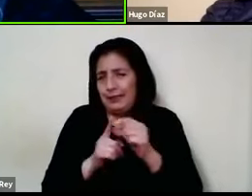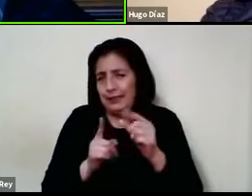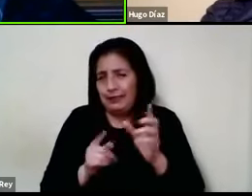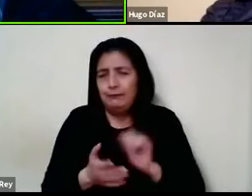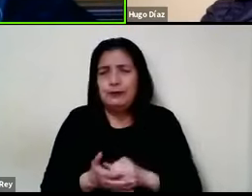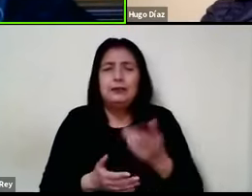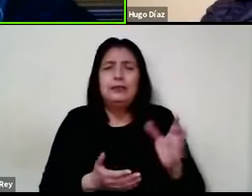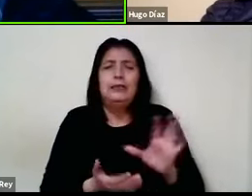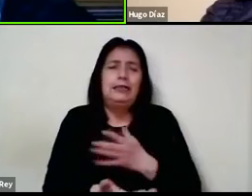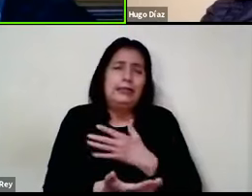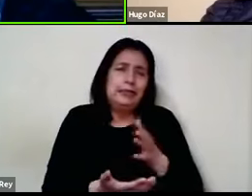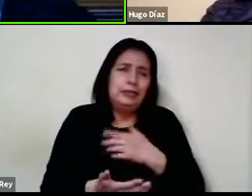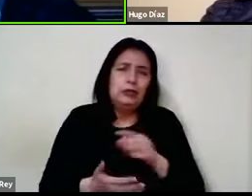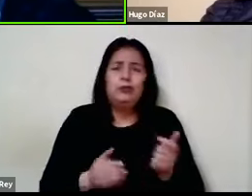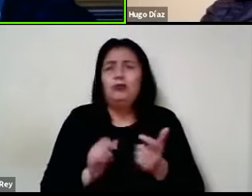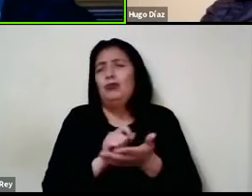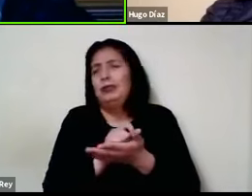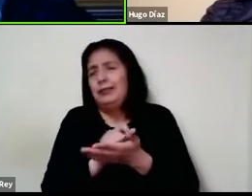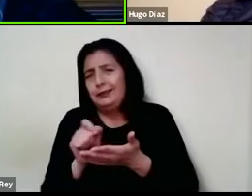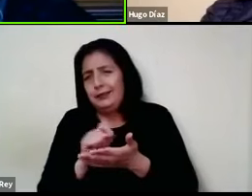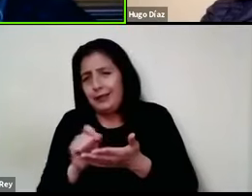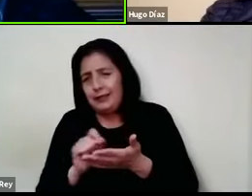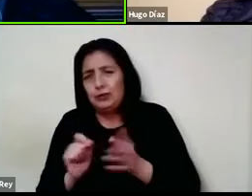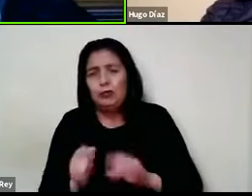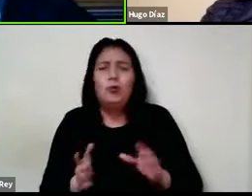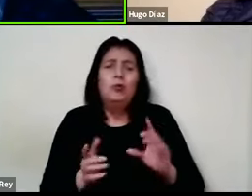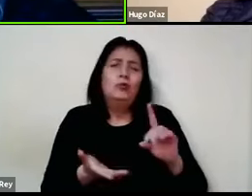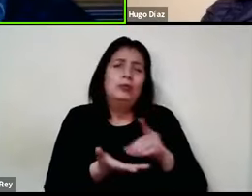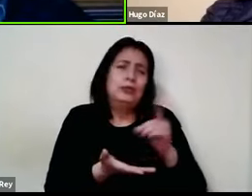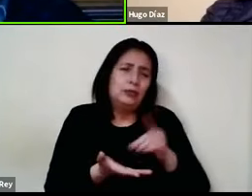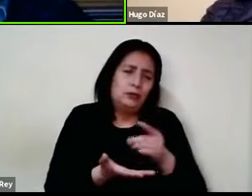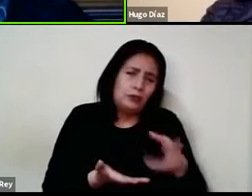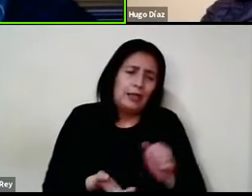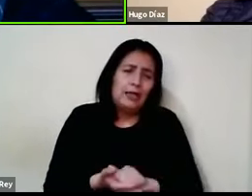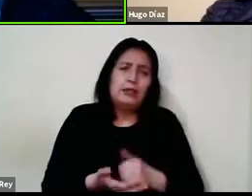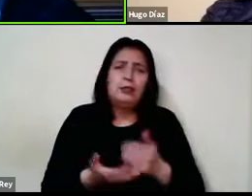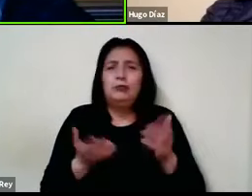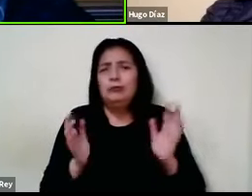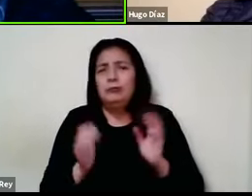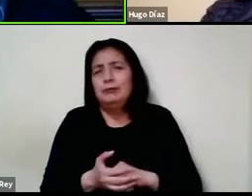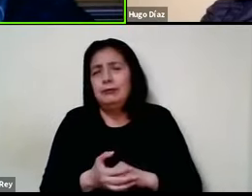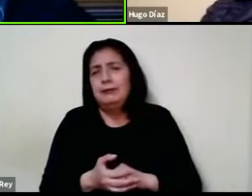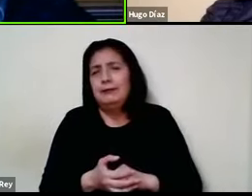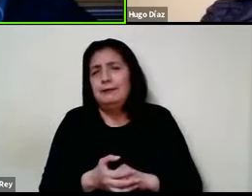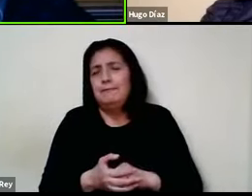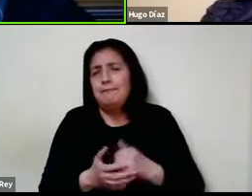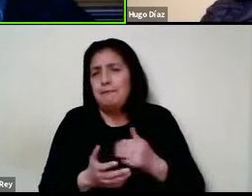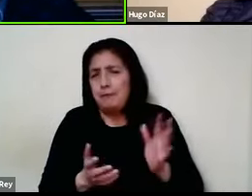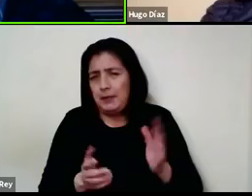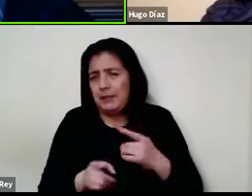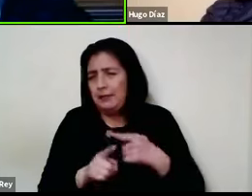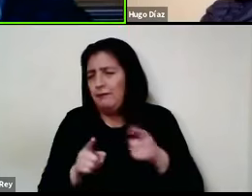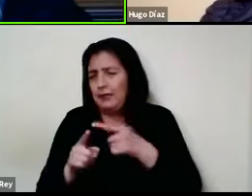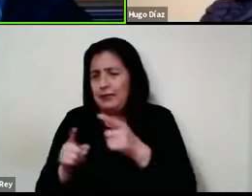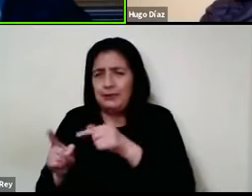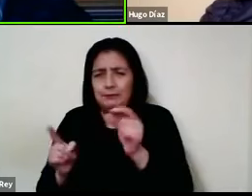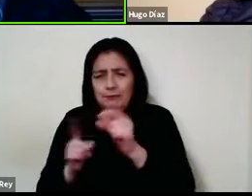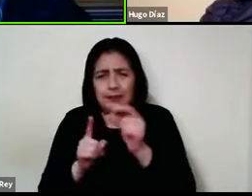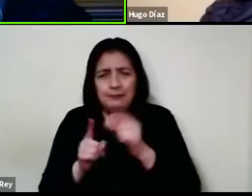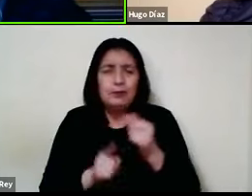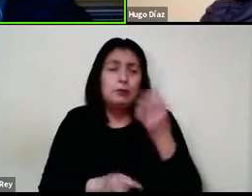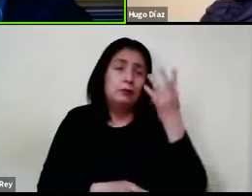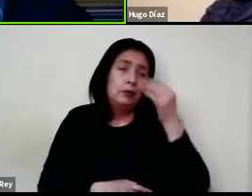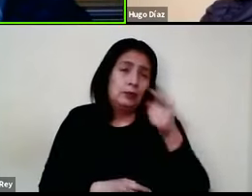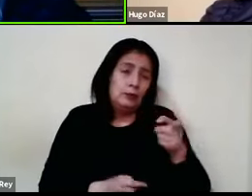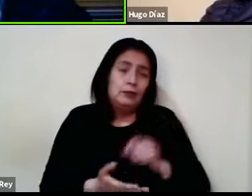entre canciones, textos, un pequeño diccionario, digamos, de diferentes palabras. Y lo bonito es que lo